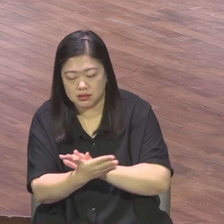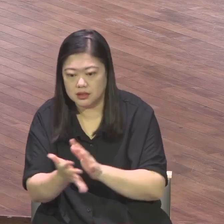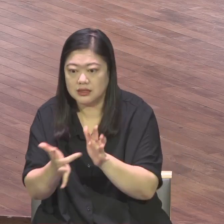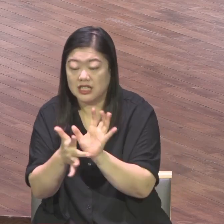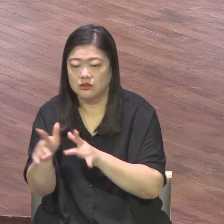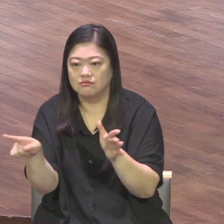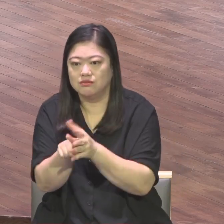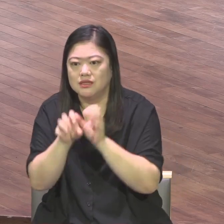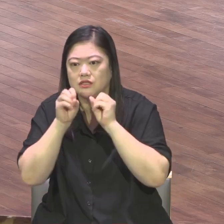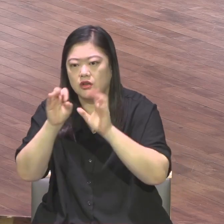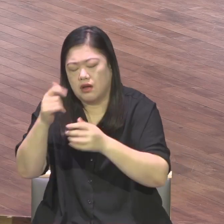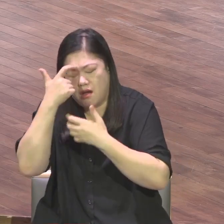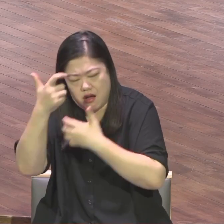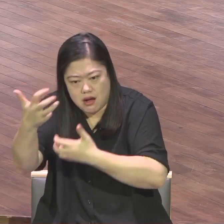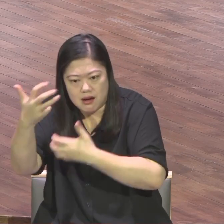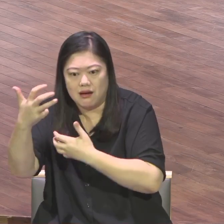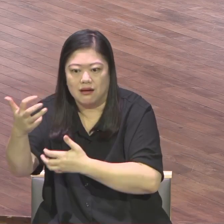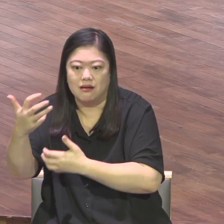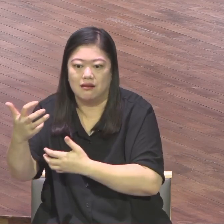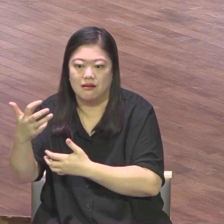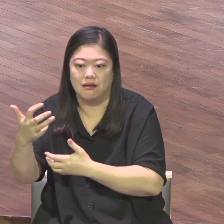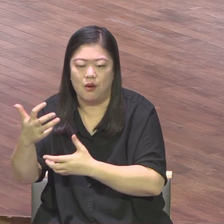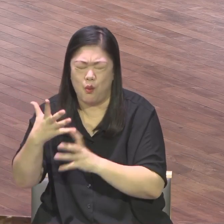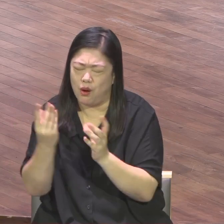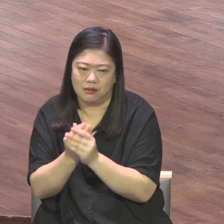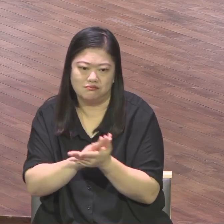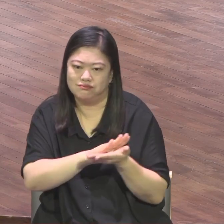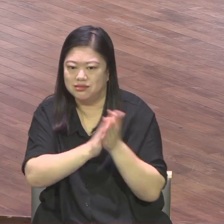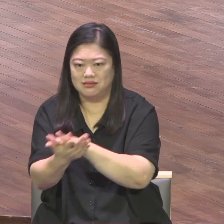오직 예수 외에는 눈에 보이는 게 없어.